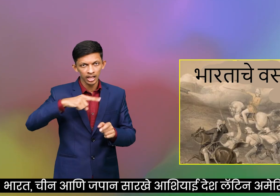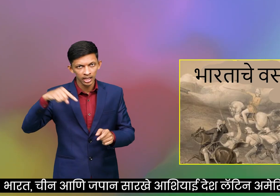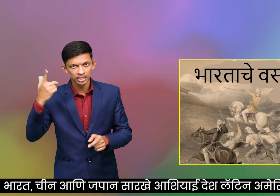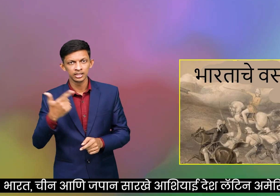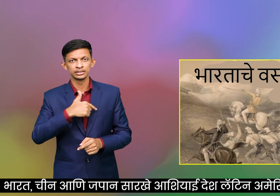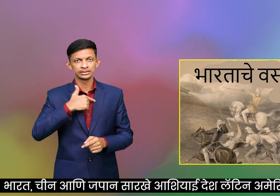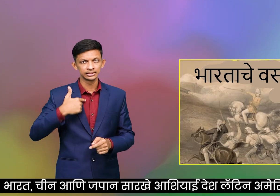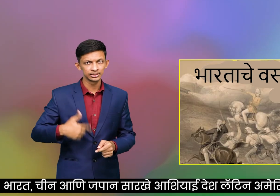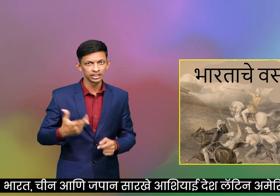देशांपेक्षा वेगळे होते.